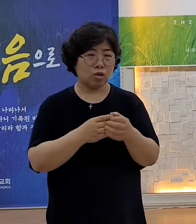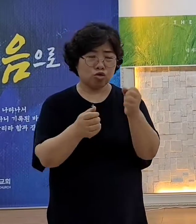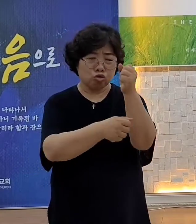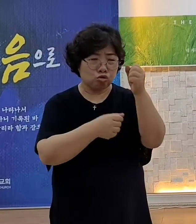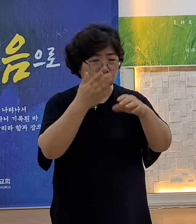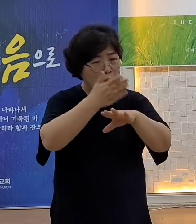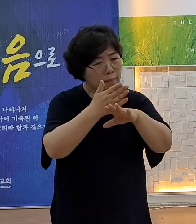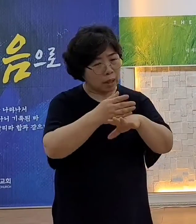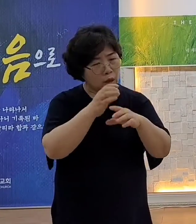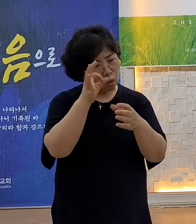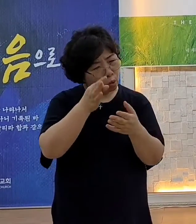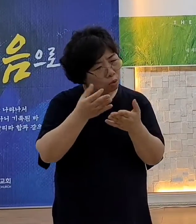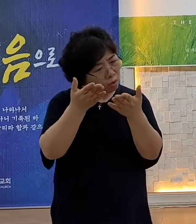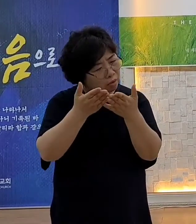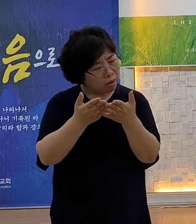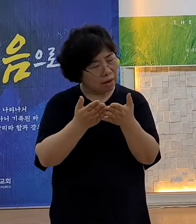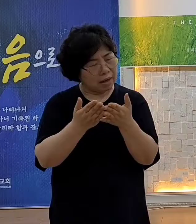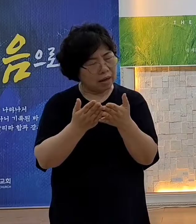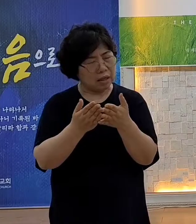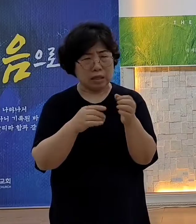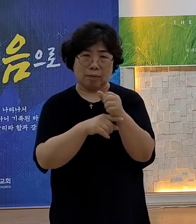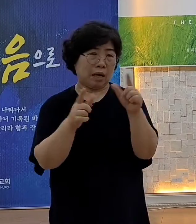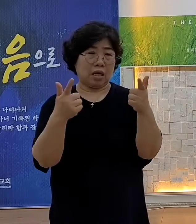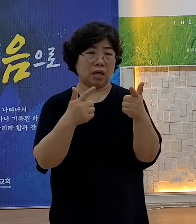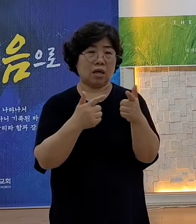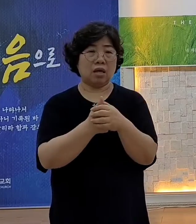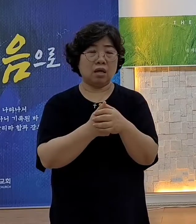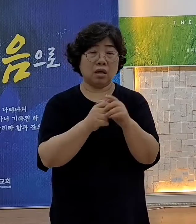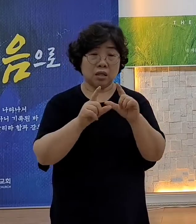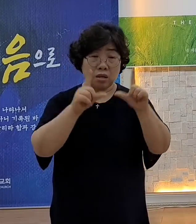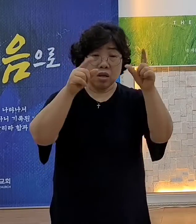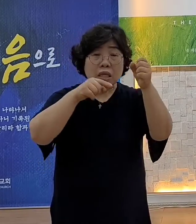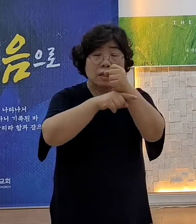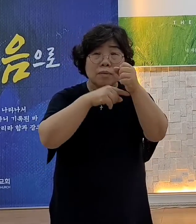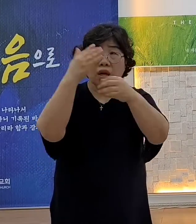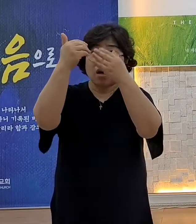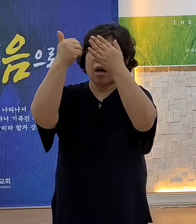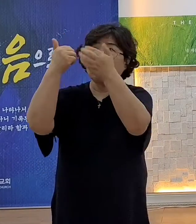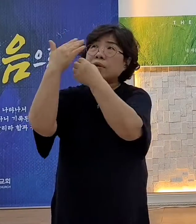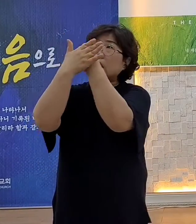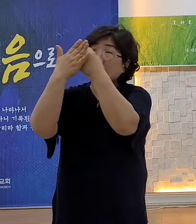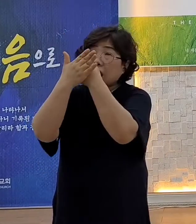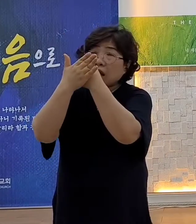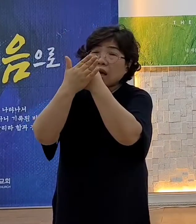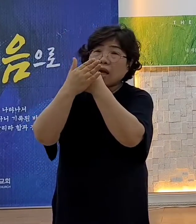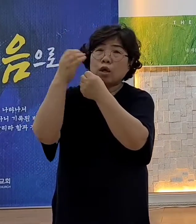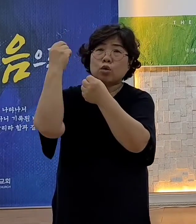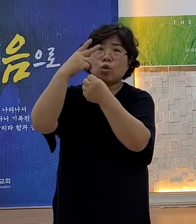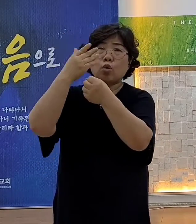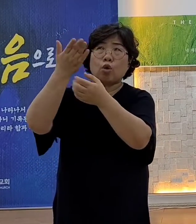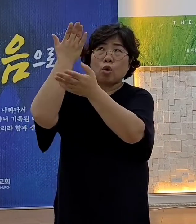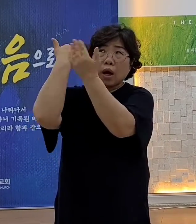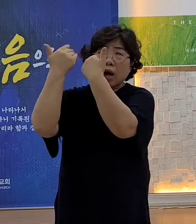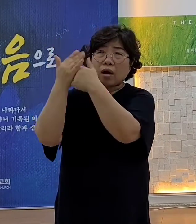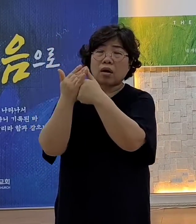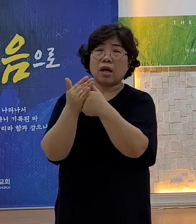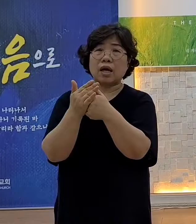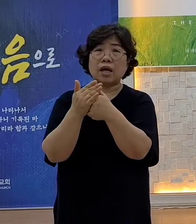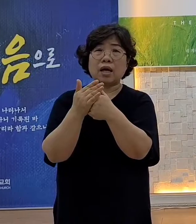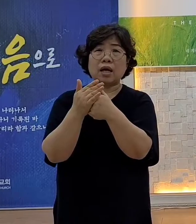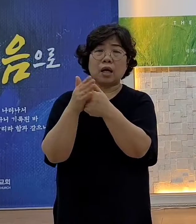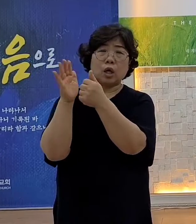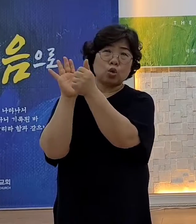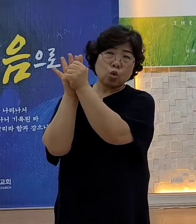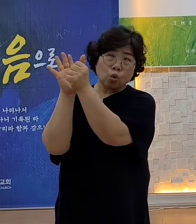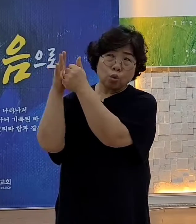아닙니다. 절기가 뭐라고? 하나님의 은혜 그리고 옛날에도 과거의 때를 그 생각하는 이 기억에 우리는